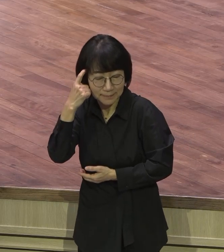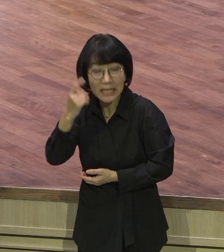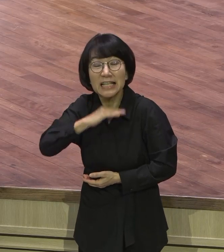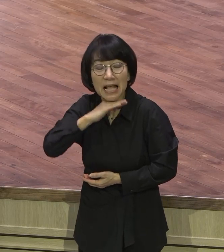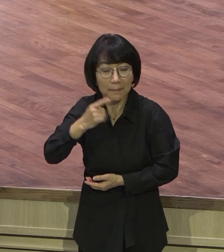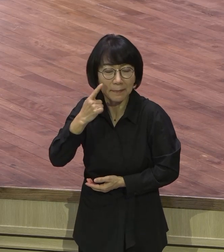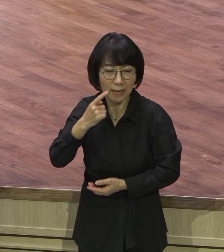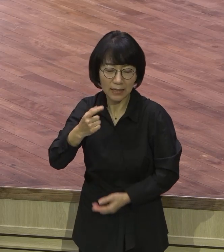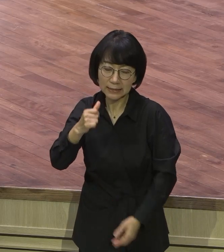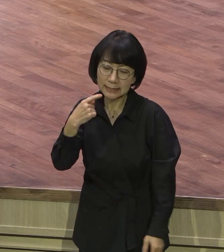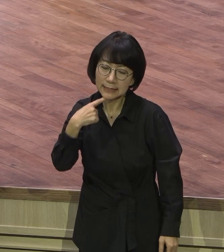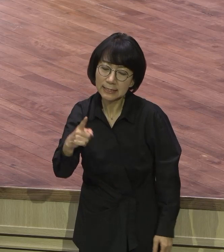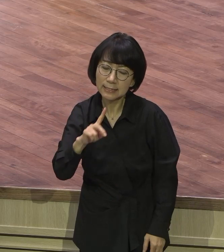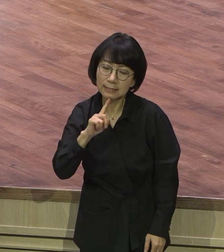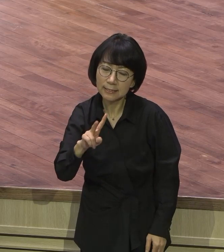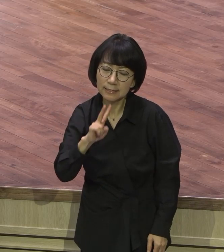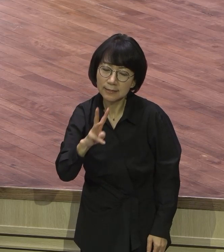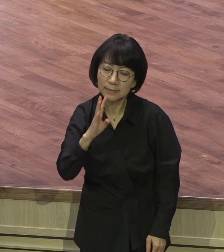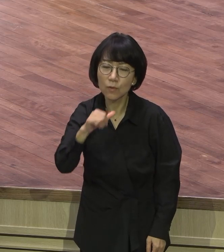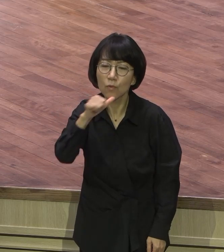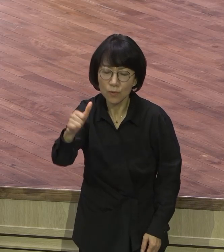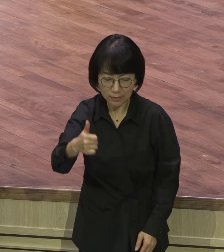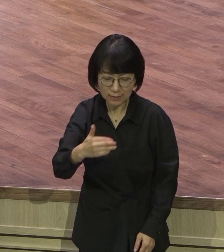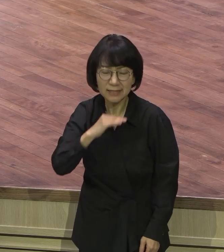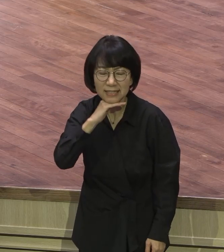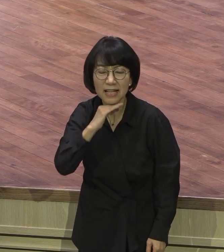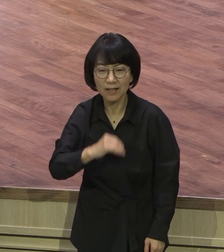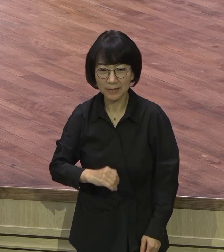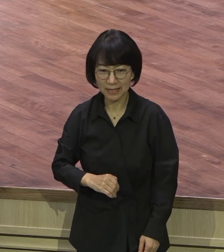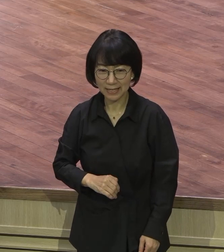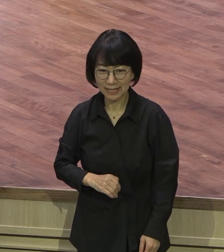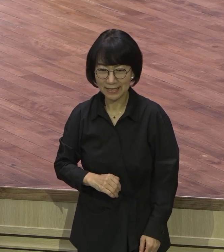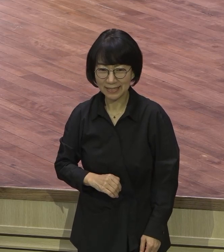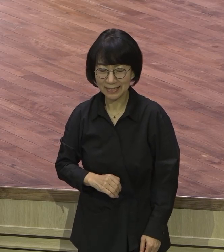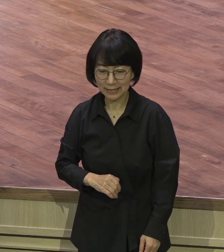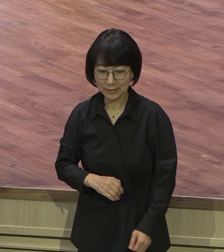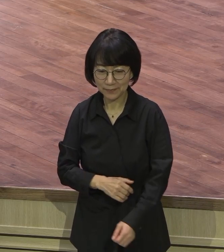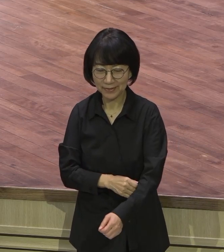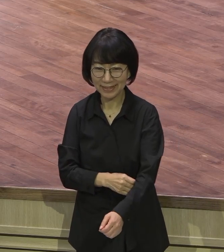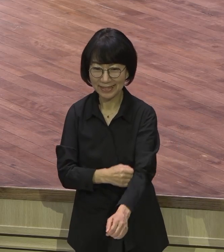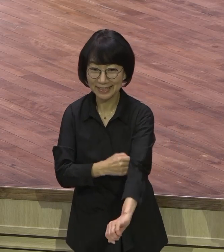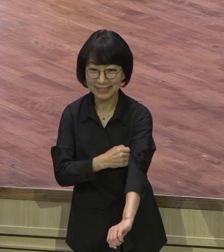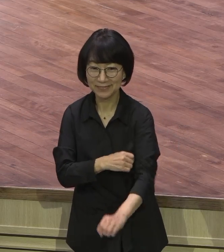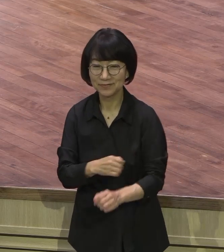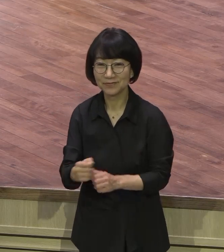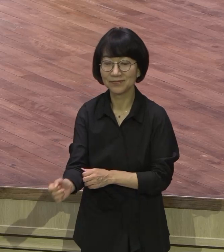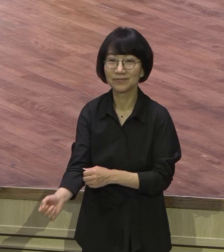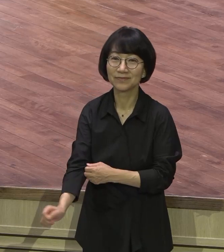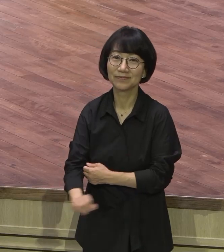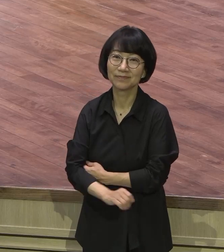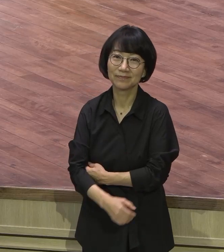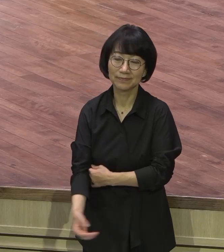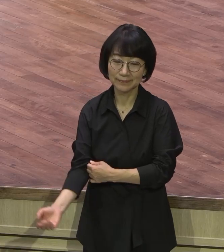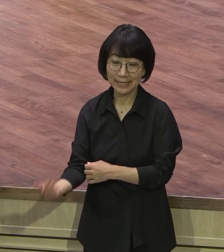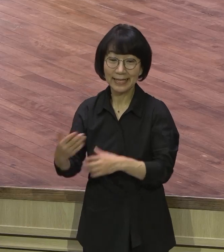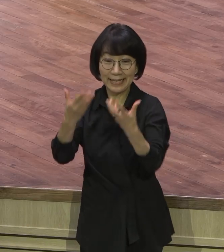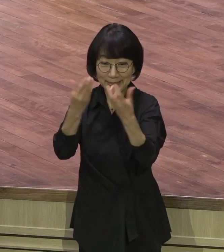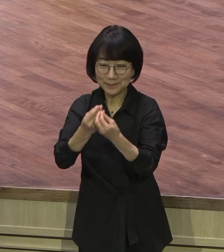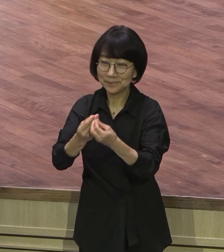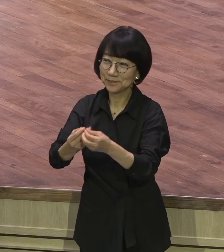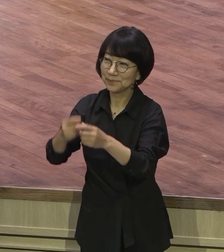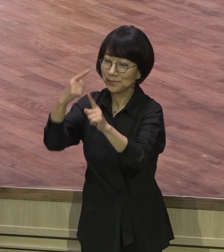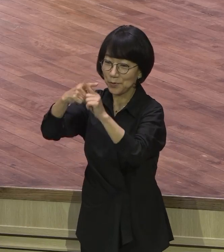그렇게 노트를 적는 거예요 그때 나는 정신을 적은 노트 무슨 직군을 맡아서 기도를 하자 하나님 내가 이거 도저히 내가